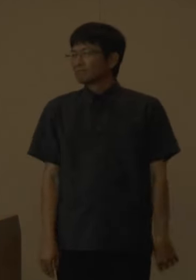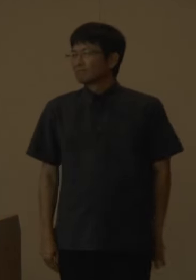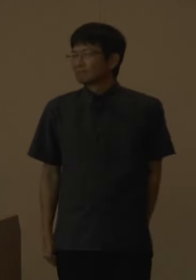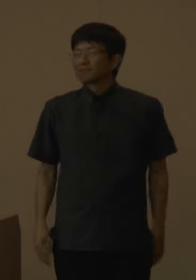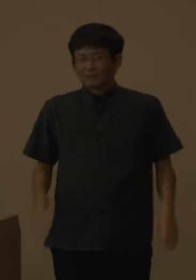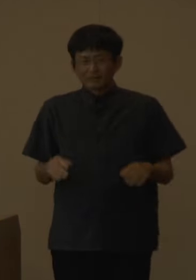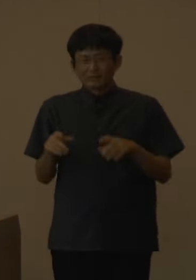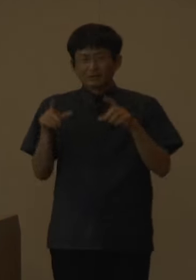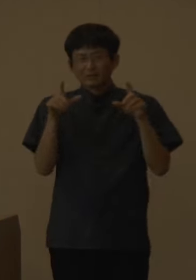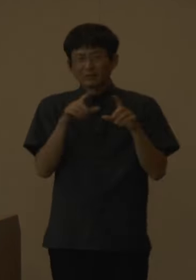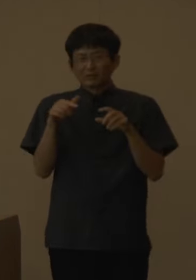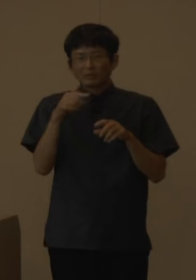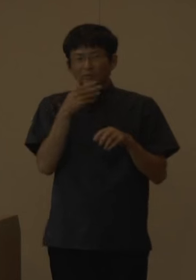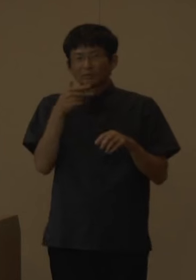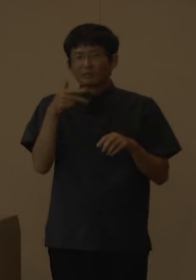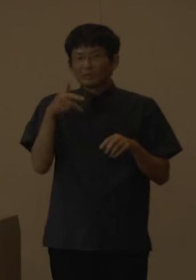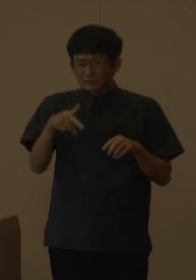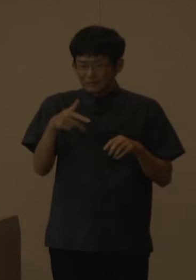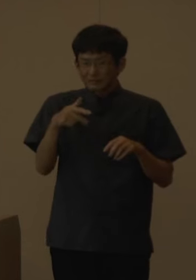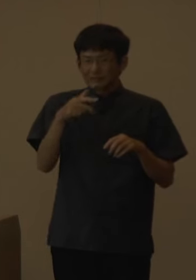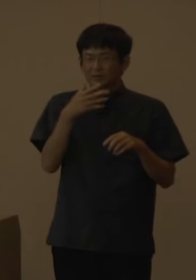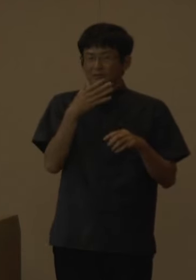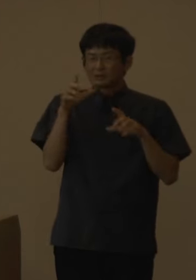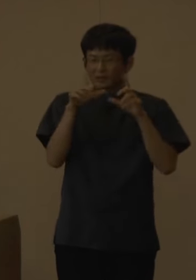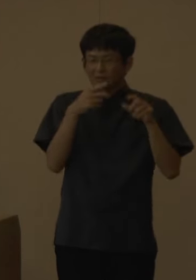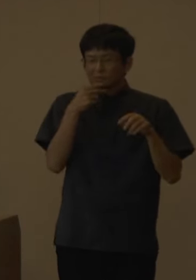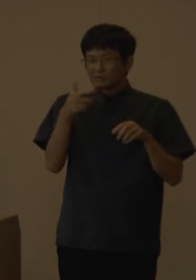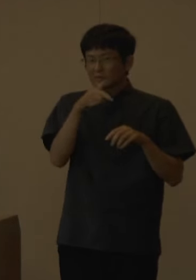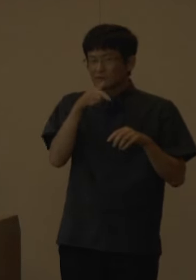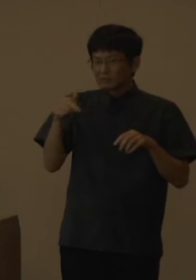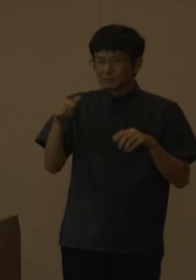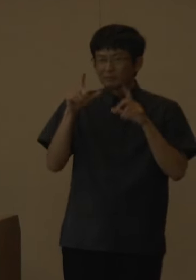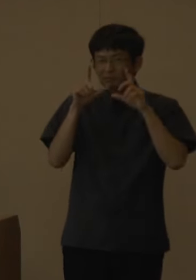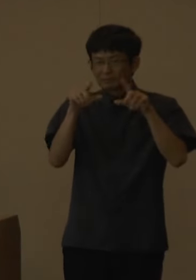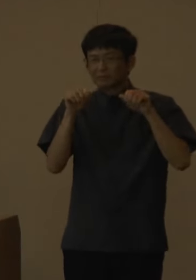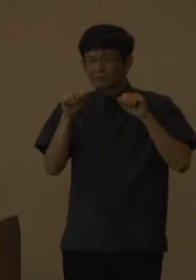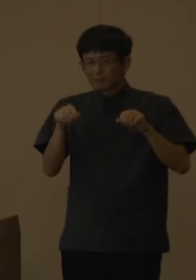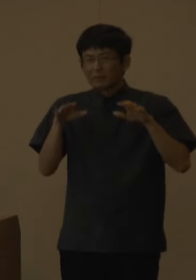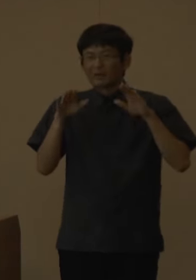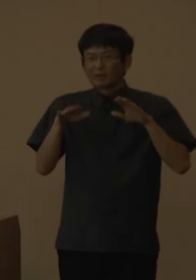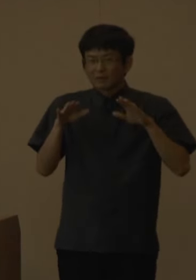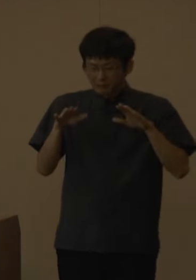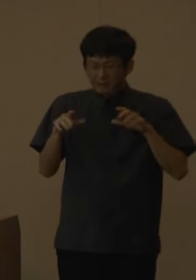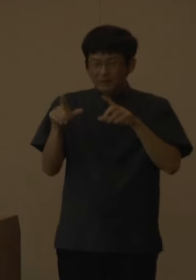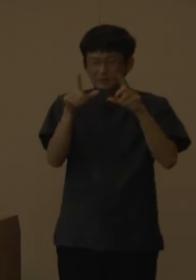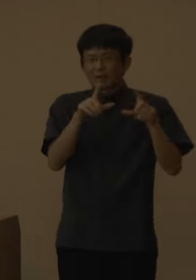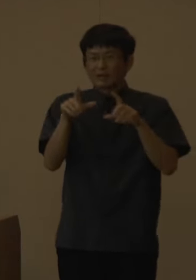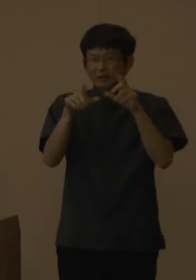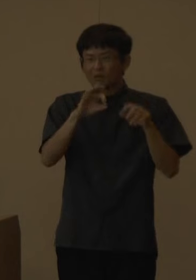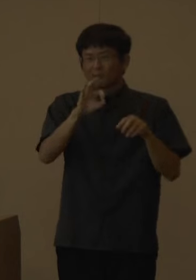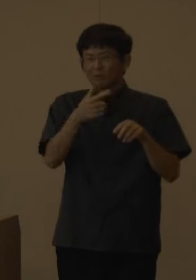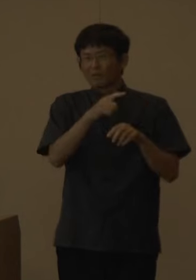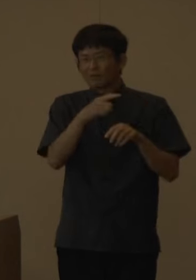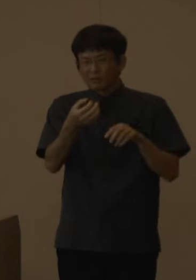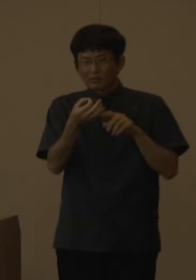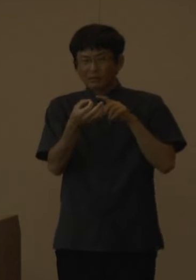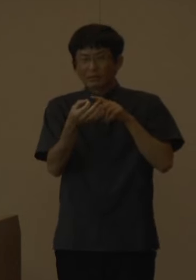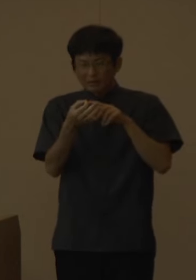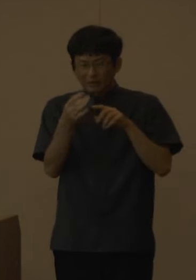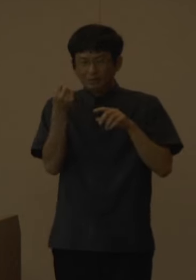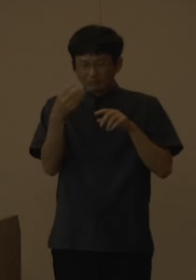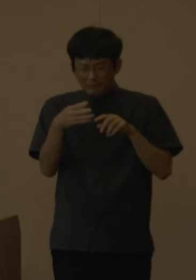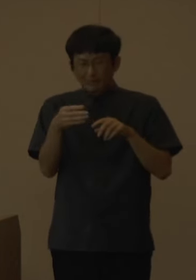生活福祉部長で、生活福祉部です。現在 の、 生活物資にかかる費用および見舞い金